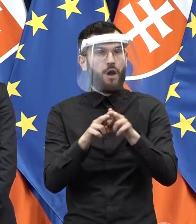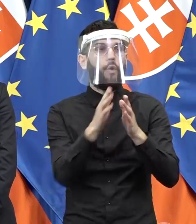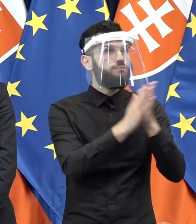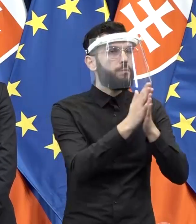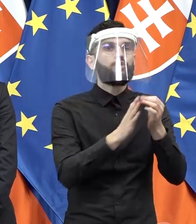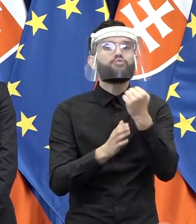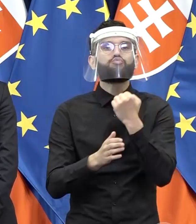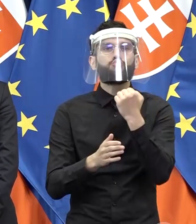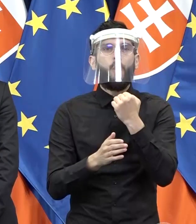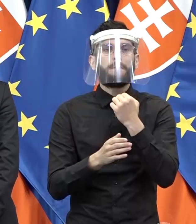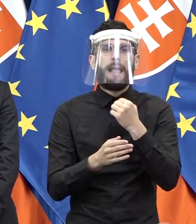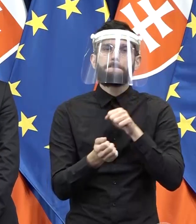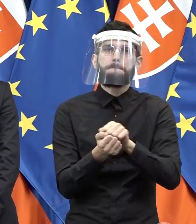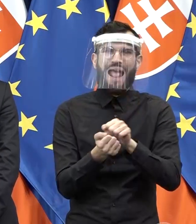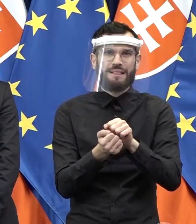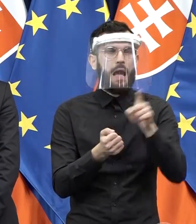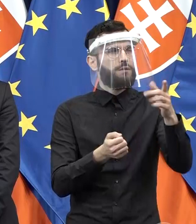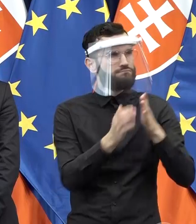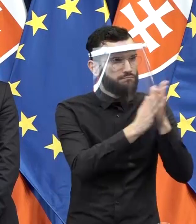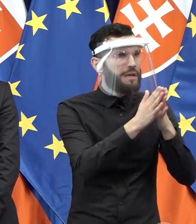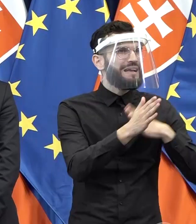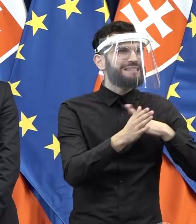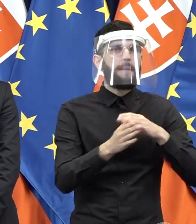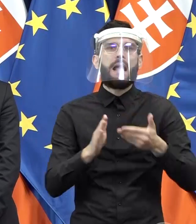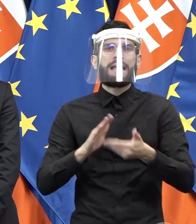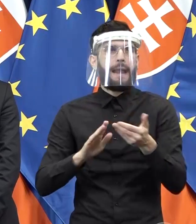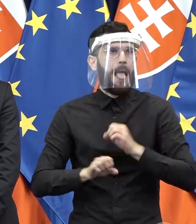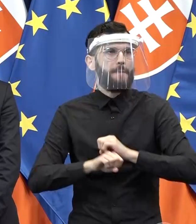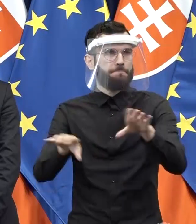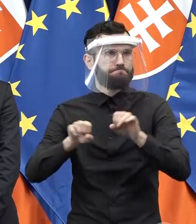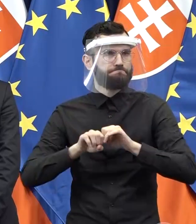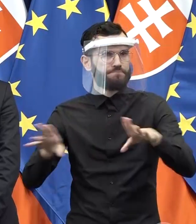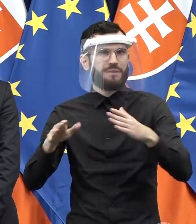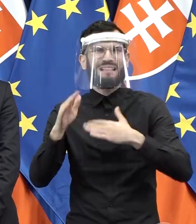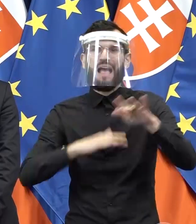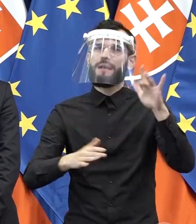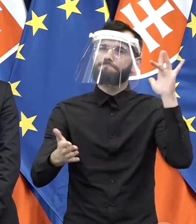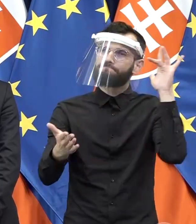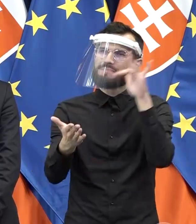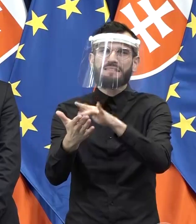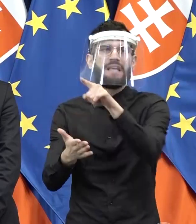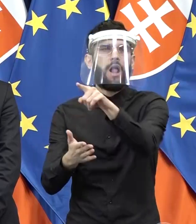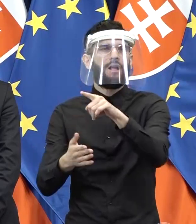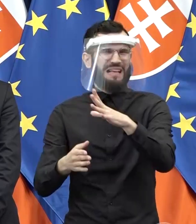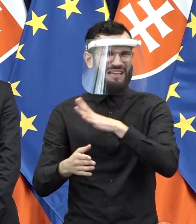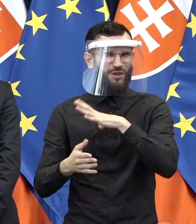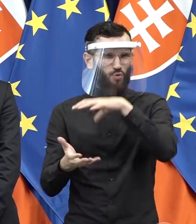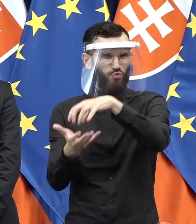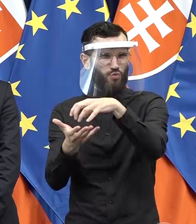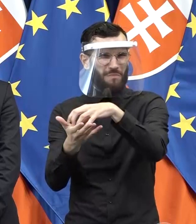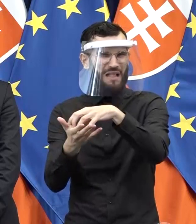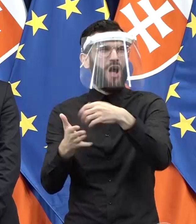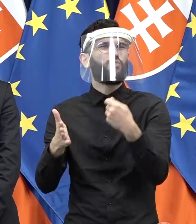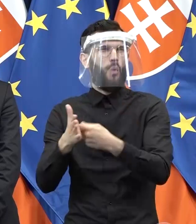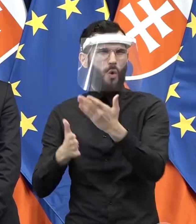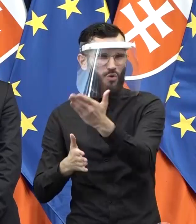súkromné médiá, aby nám umožnili vysielať reklamné spoty cieľané, najmä na túto rizikovú skupinu ľudí, ktorí by teda